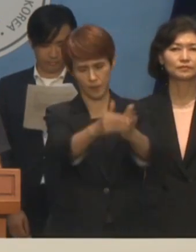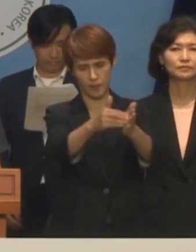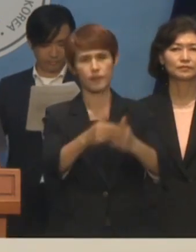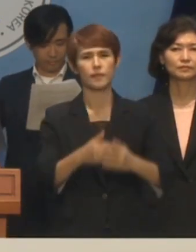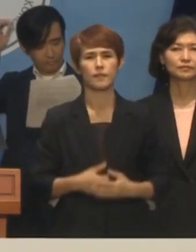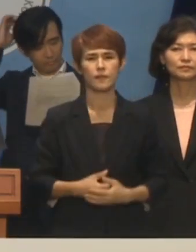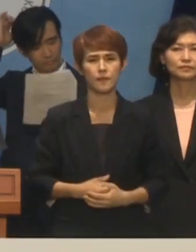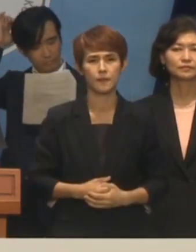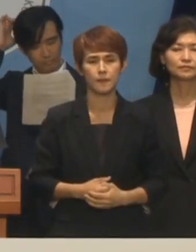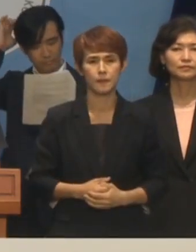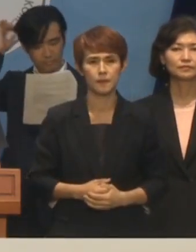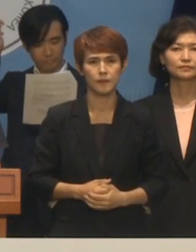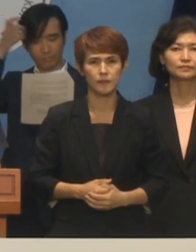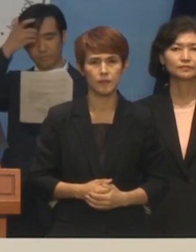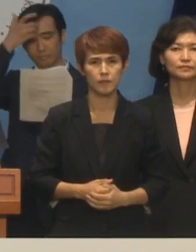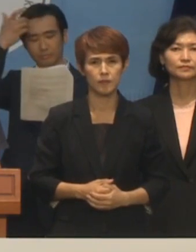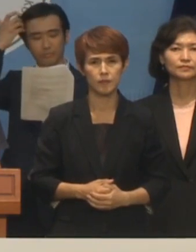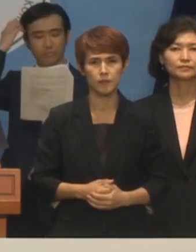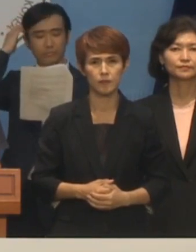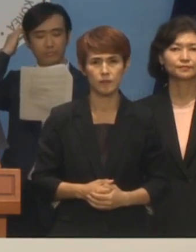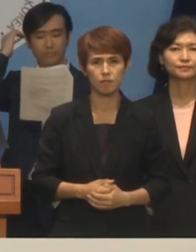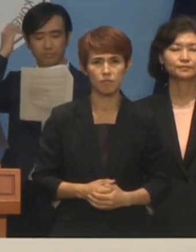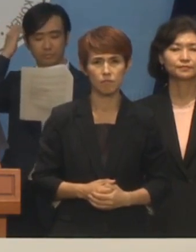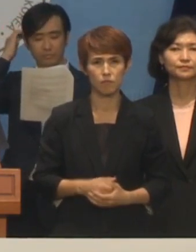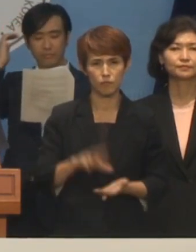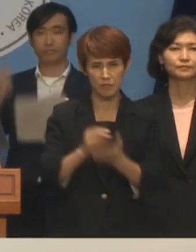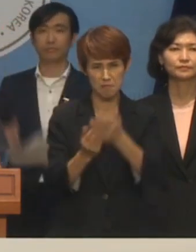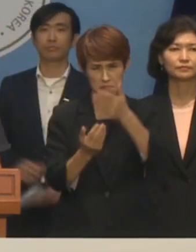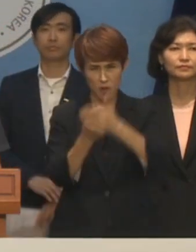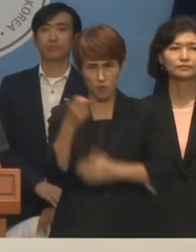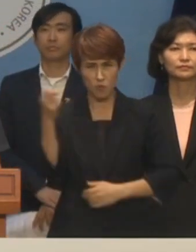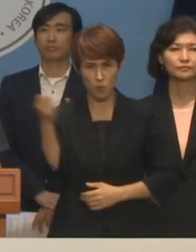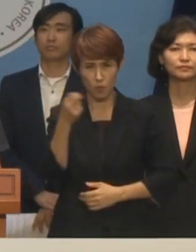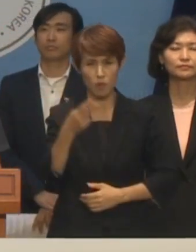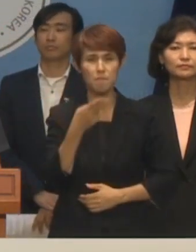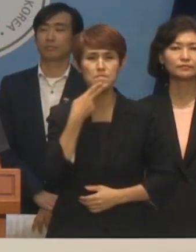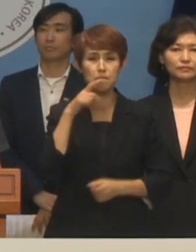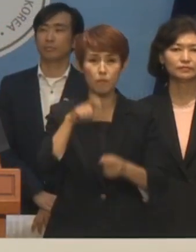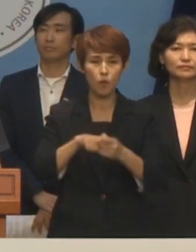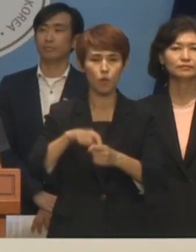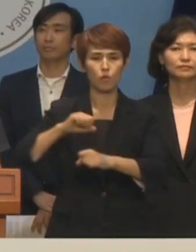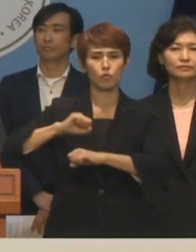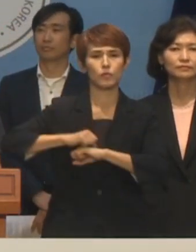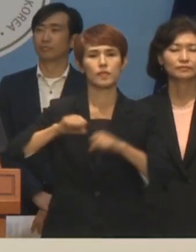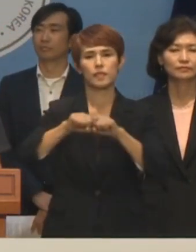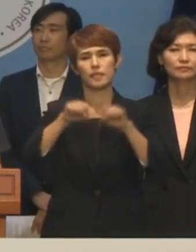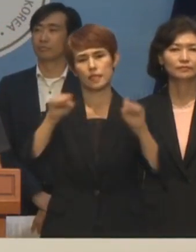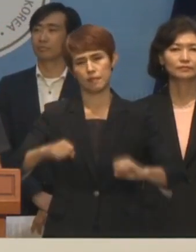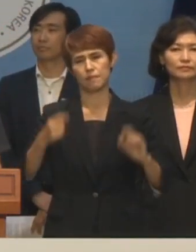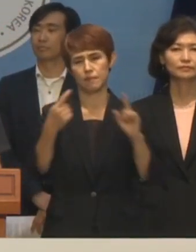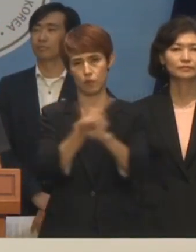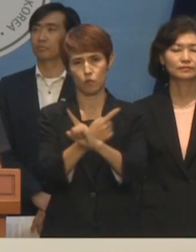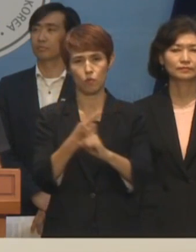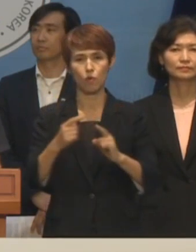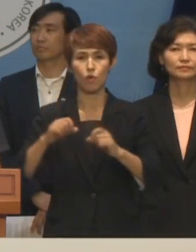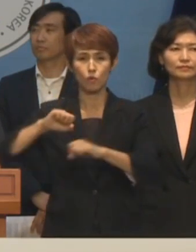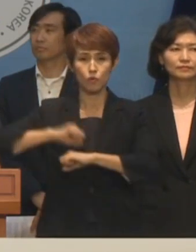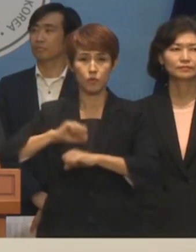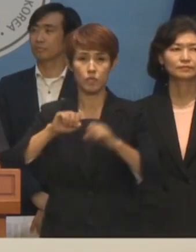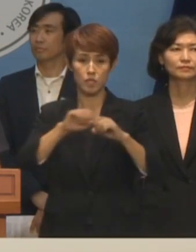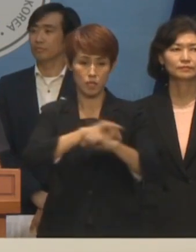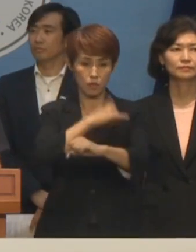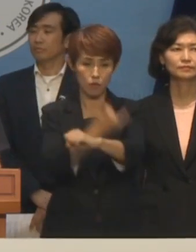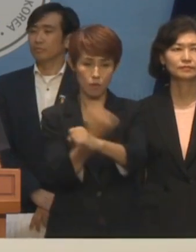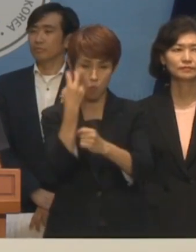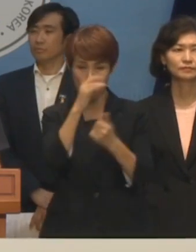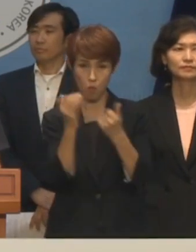합니다. 이런 비극이 반복되지 않도록 군 시스템을 개선하고 군 인권을 보호하기 위한 제도적